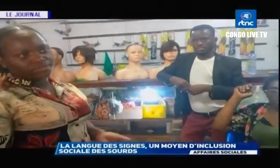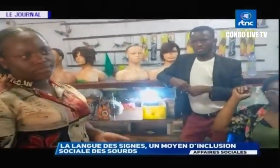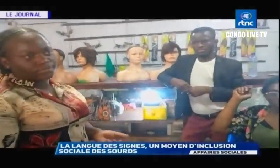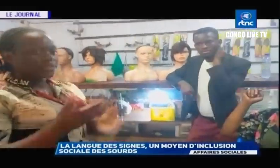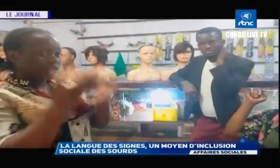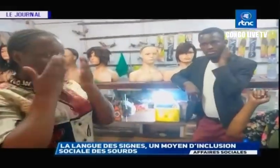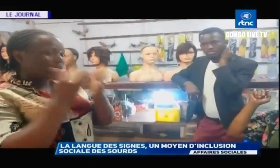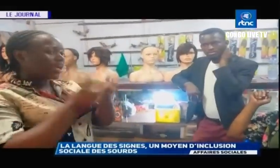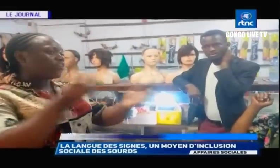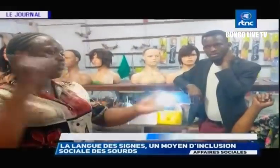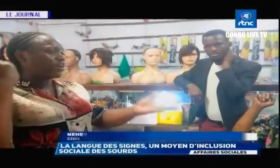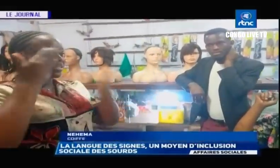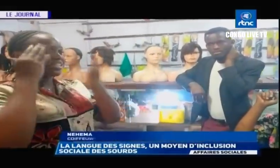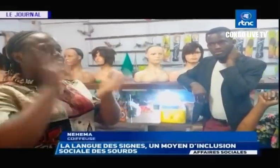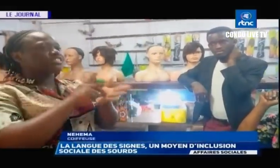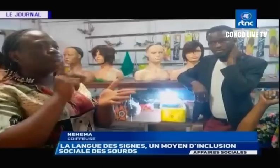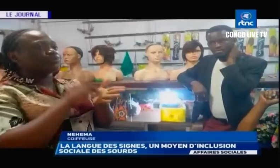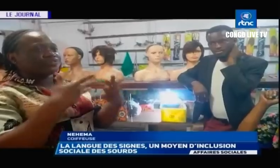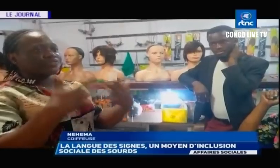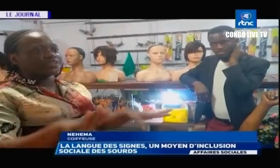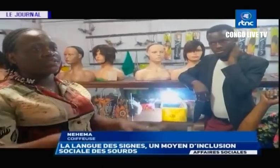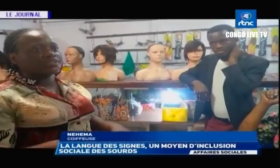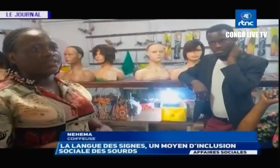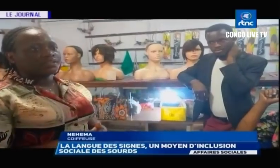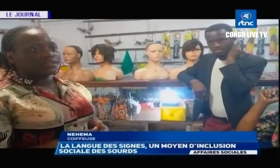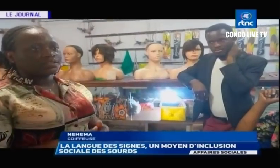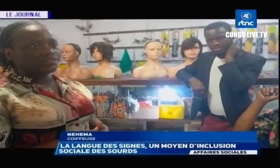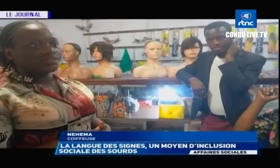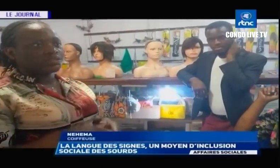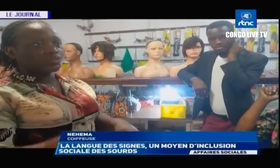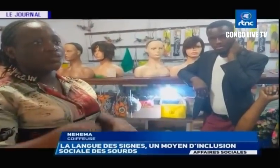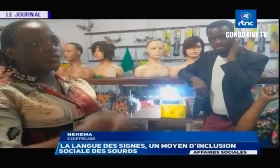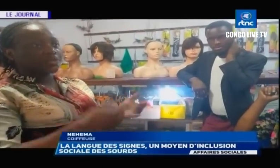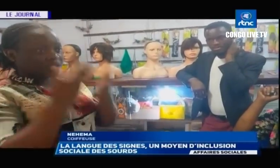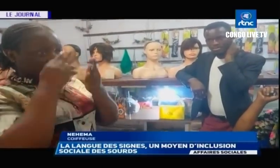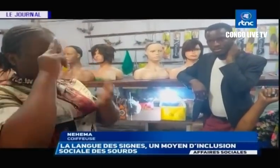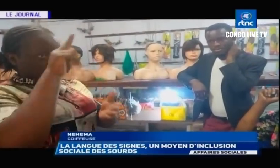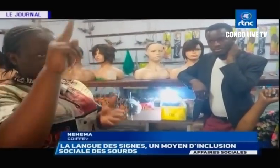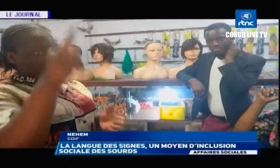un interprète. Bref, mes clients sont satisfaits de mes offres.